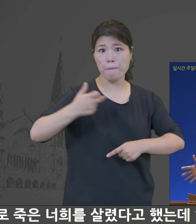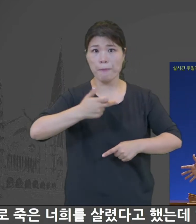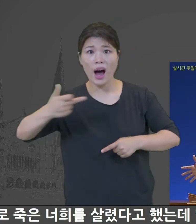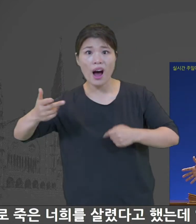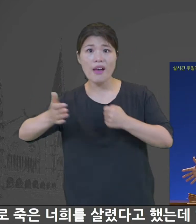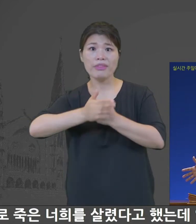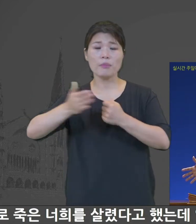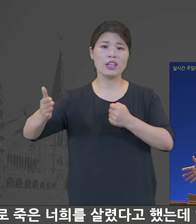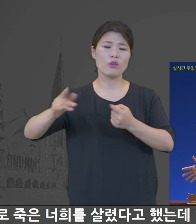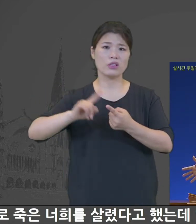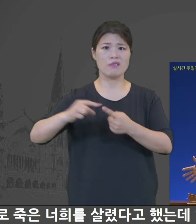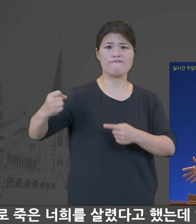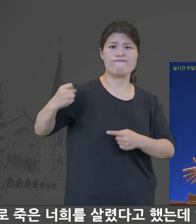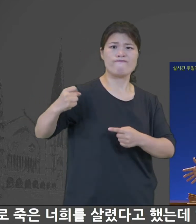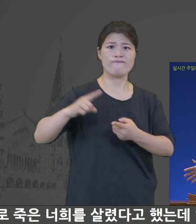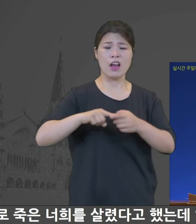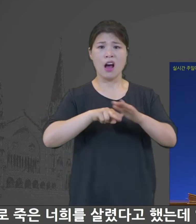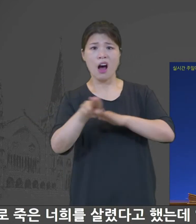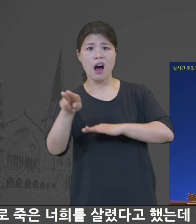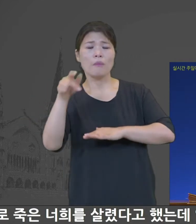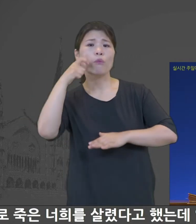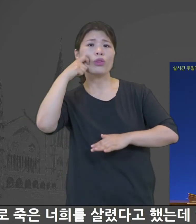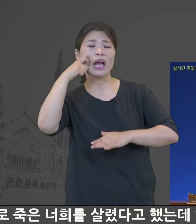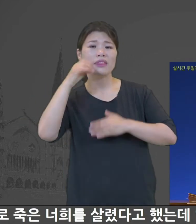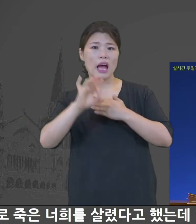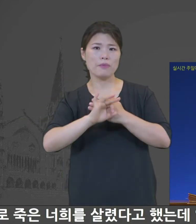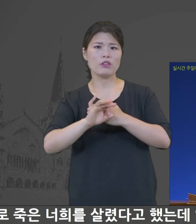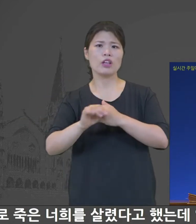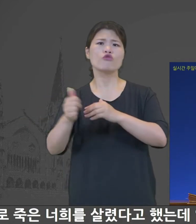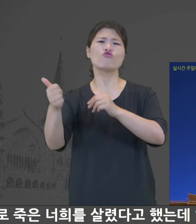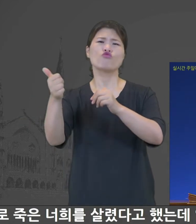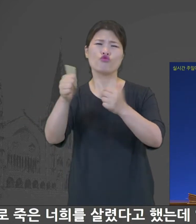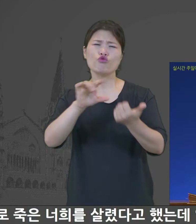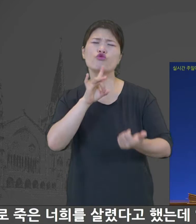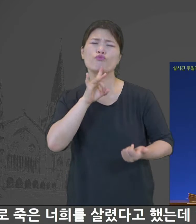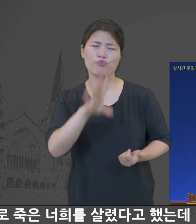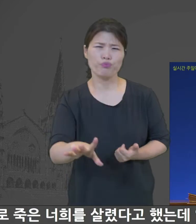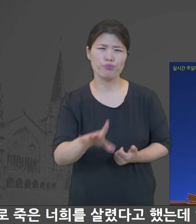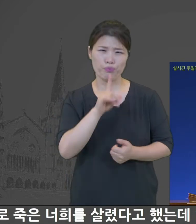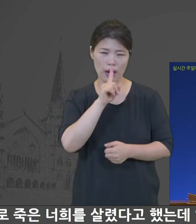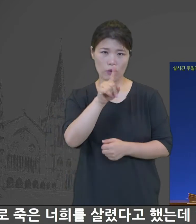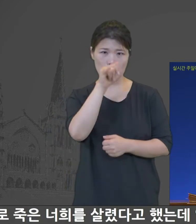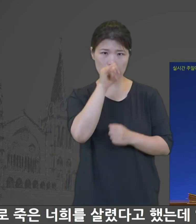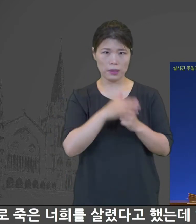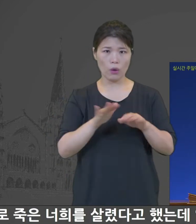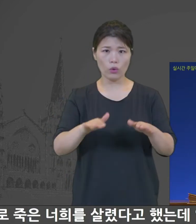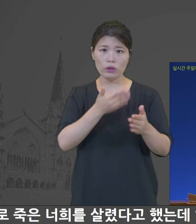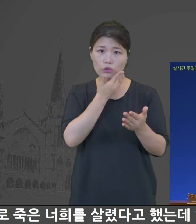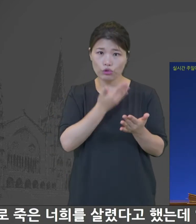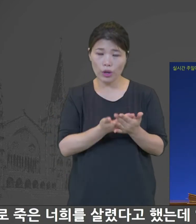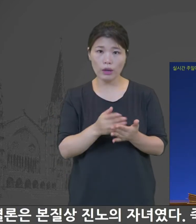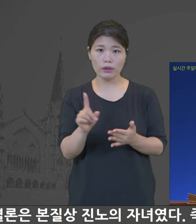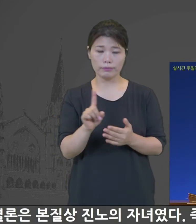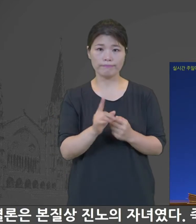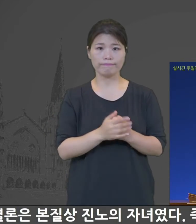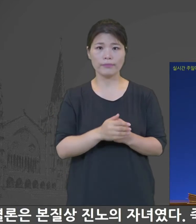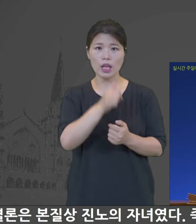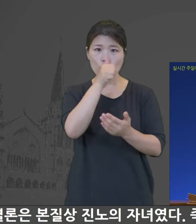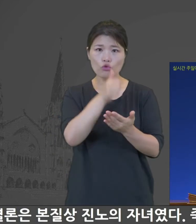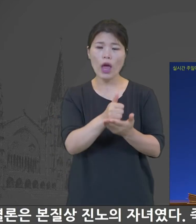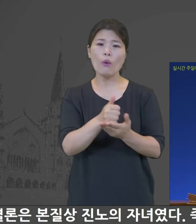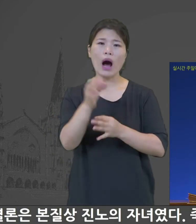벗어나지 못하면 죽을 수밖에 없다, 이렇게 설명하고 있는 겁니다. 자, 그래서 오늘 말씀의 중요한 부분이 죄와